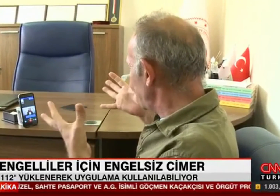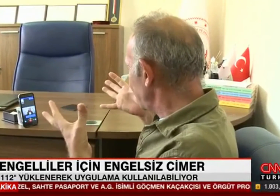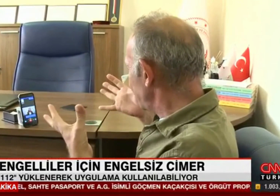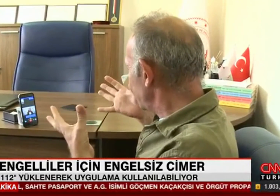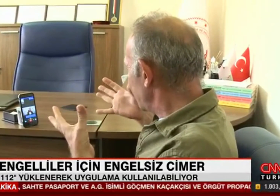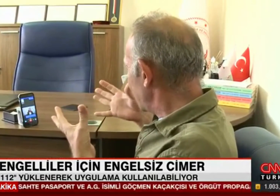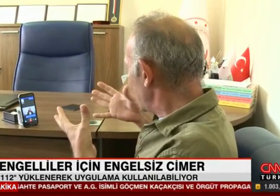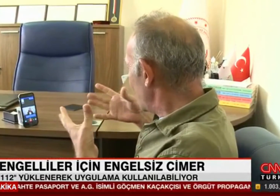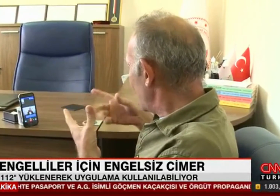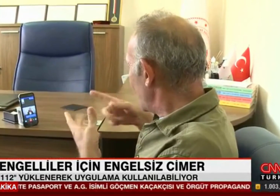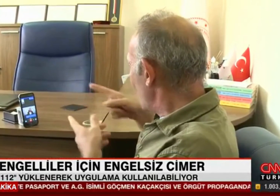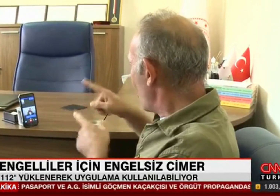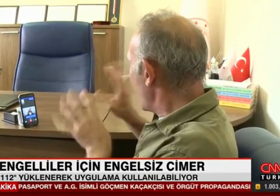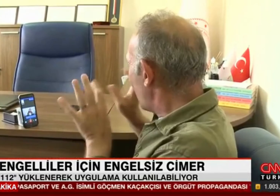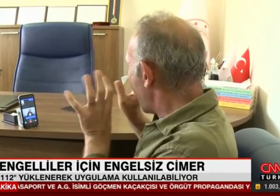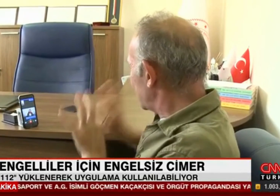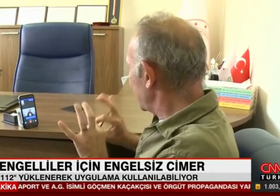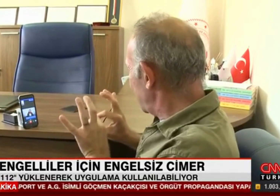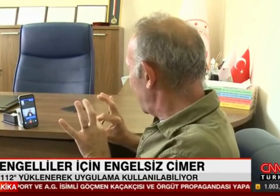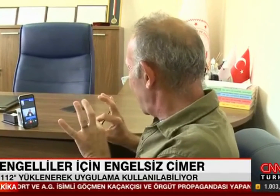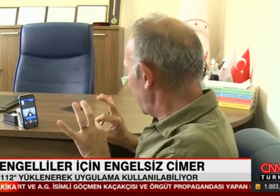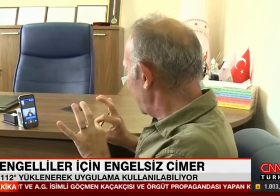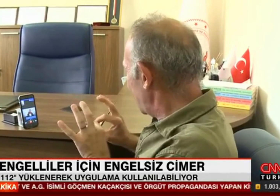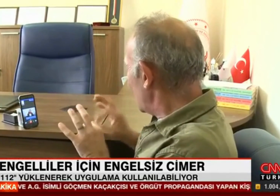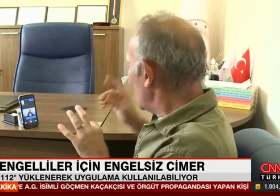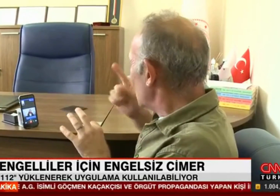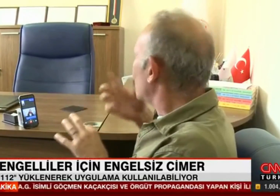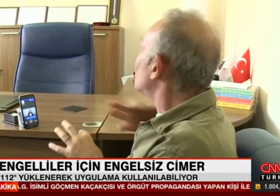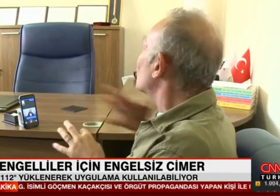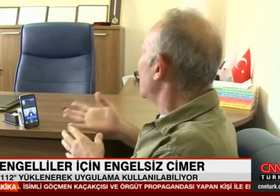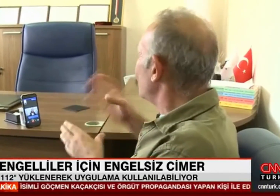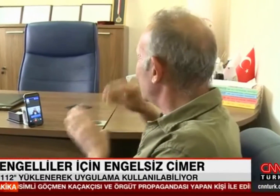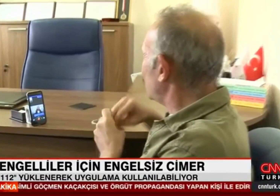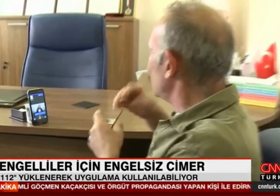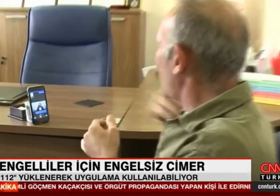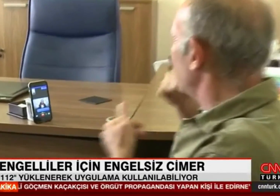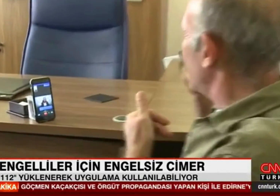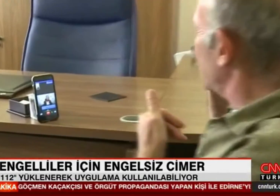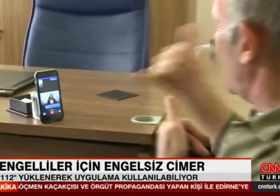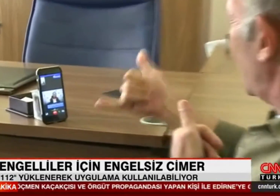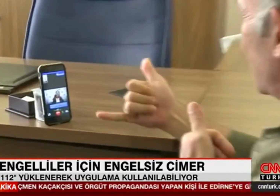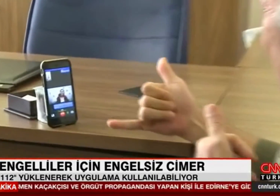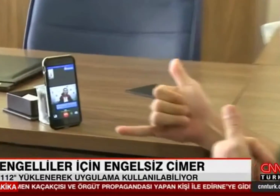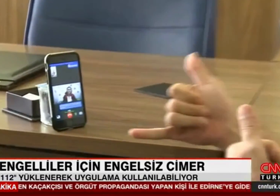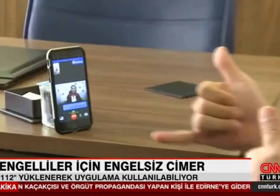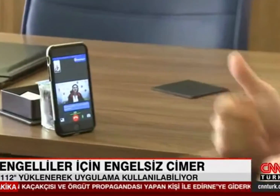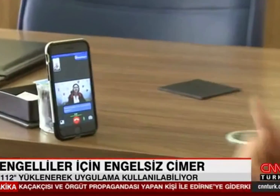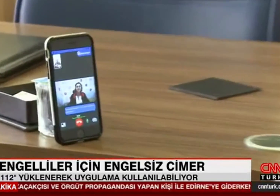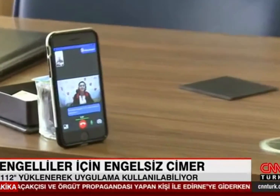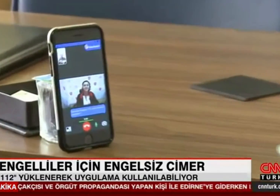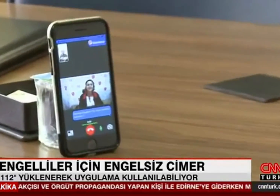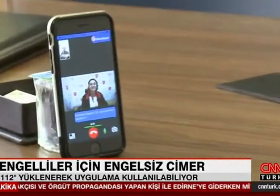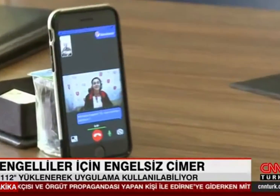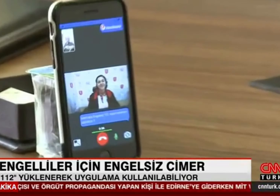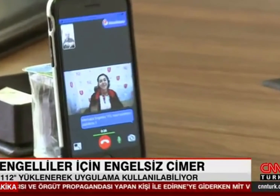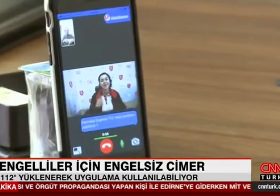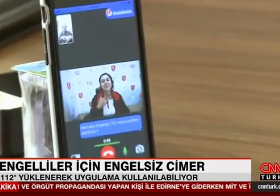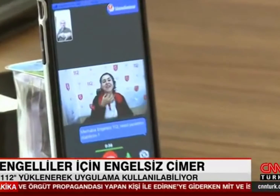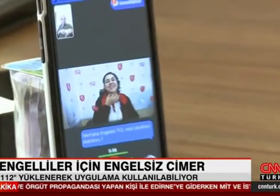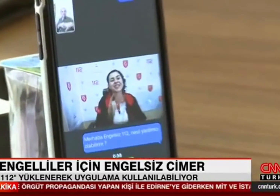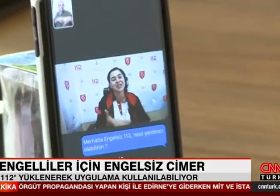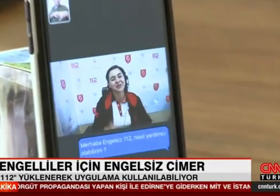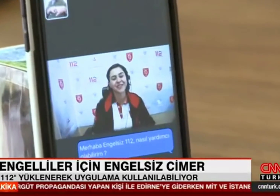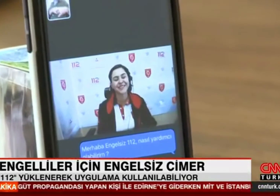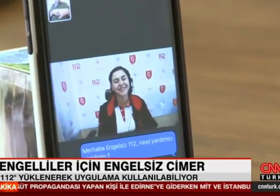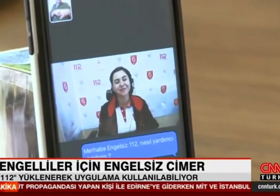çeviriyor Cumhurbaşkanlığı İletişim Merkezi artık hem görme engelliler hem de işitme engelliler için engelsiz duruma